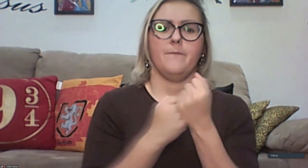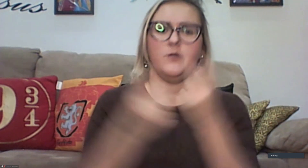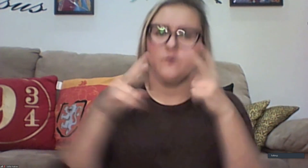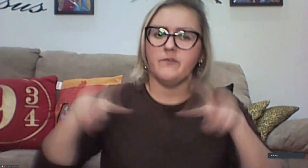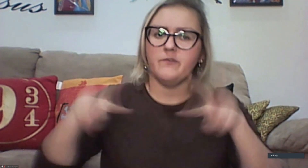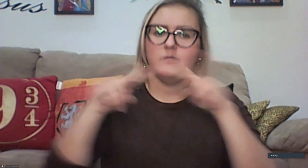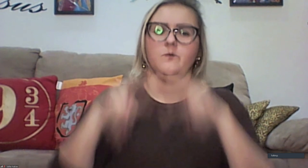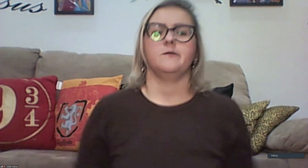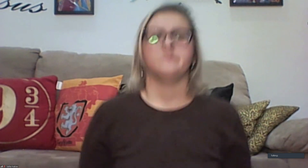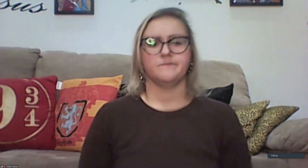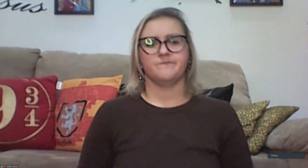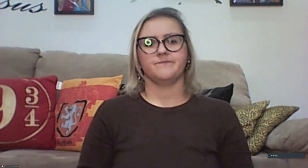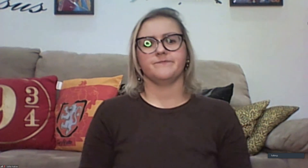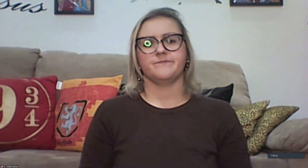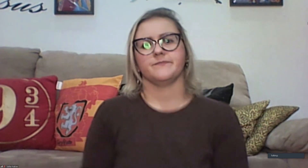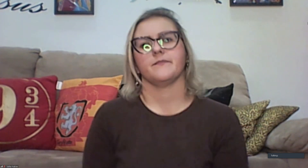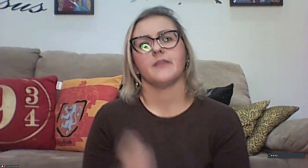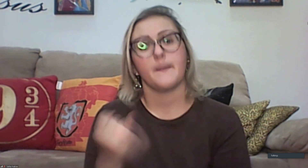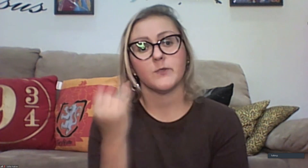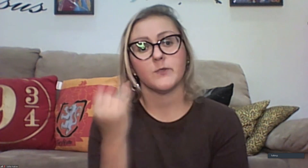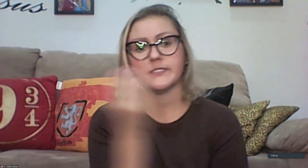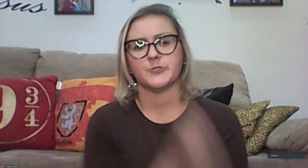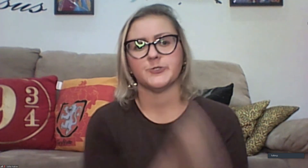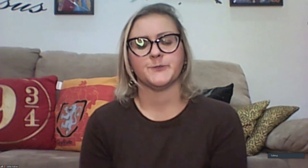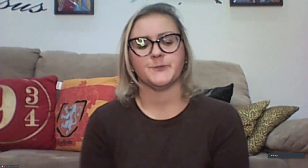precisa desse apoio visual, desse suporte visual.